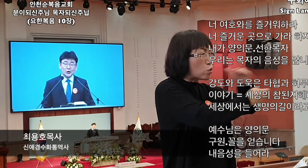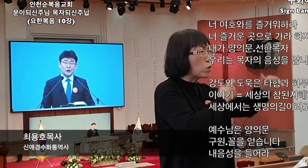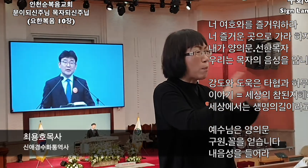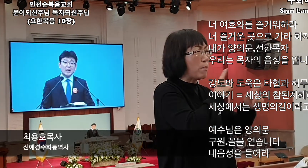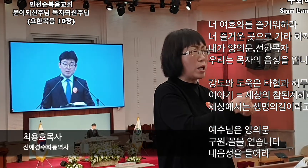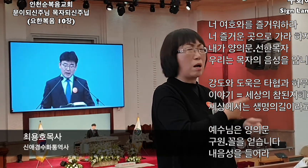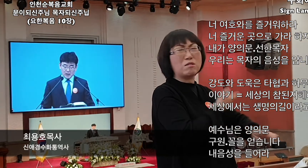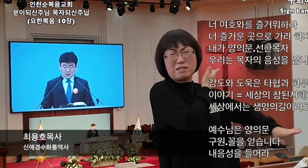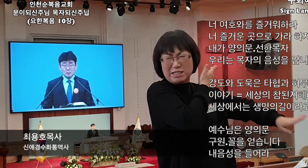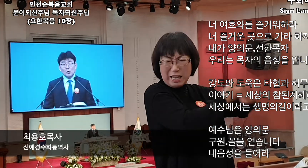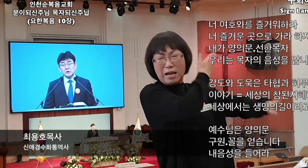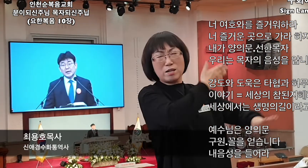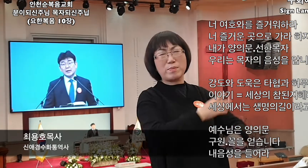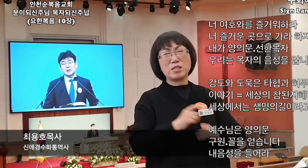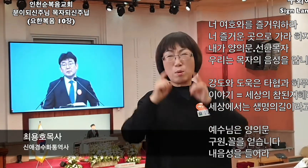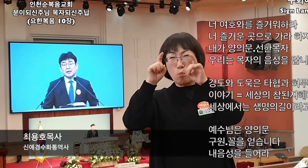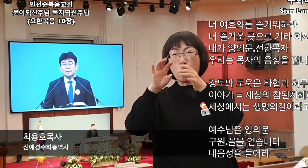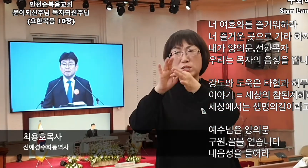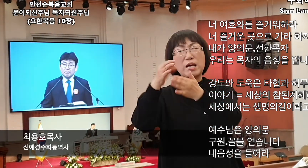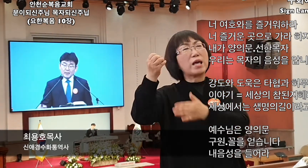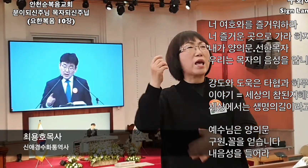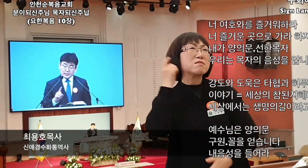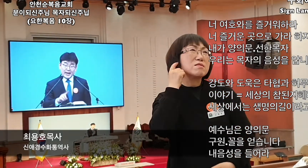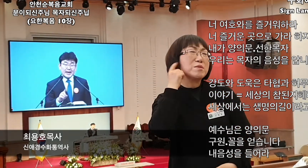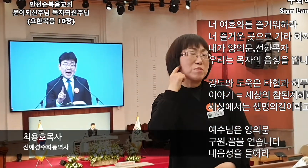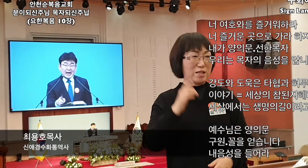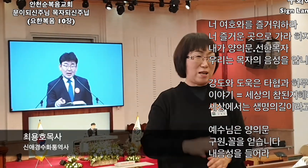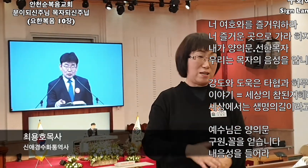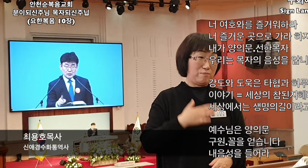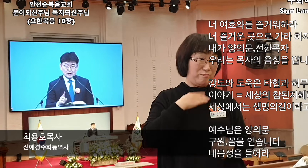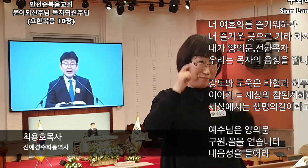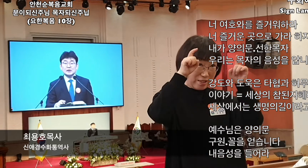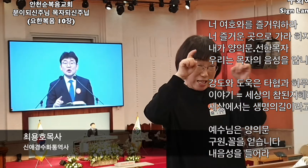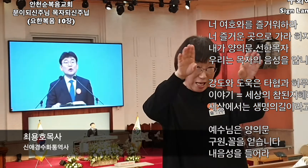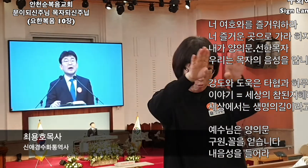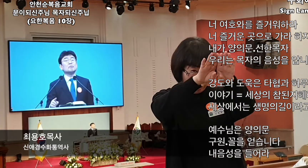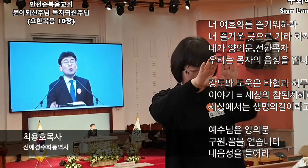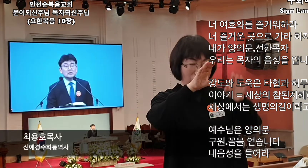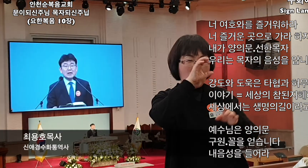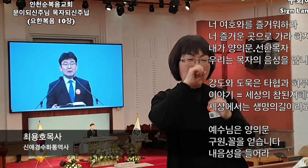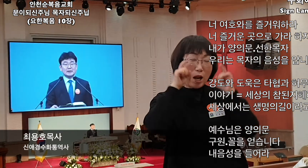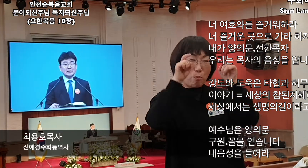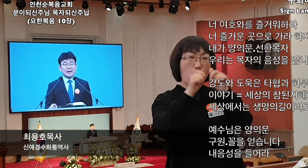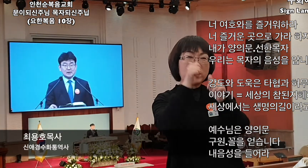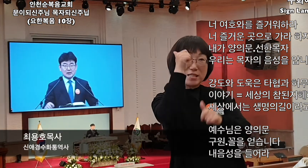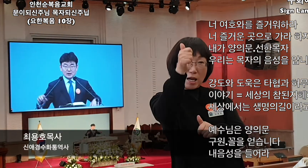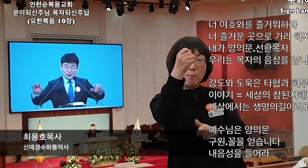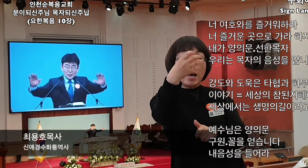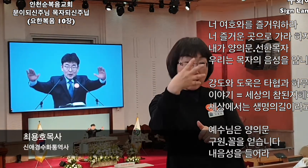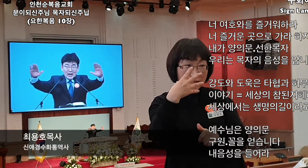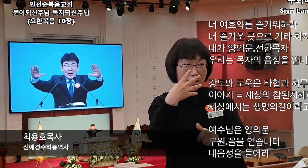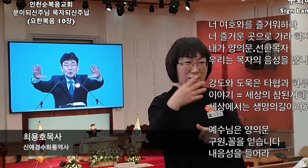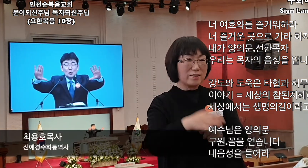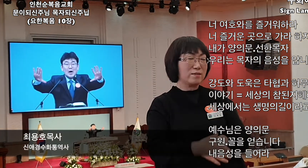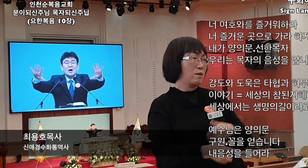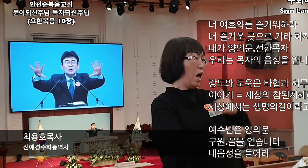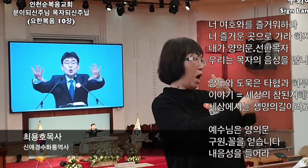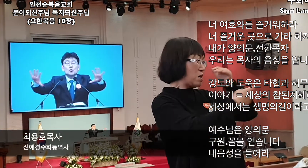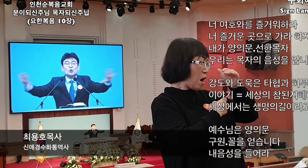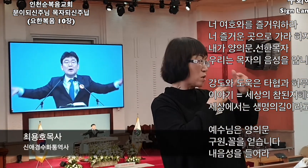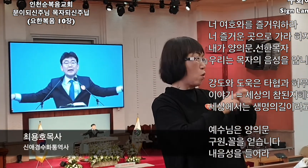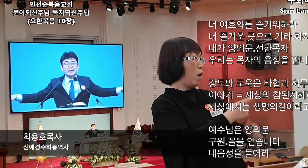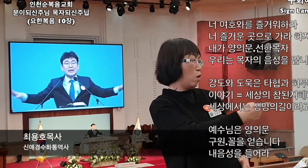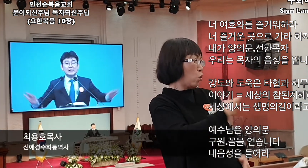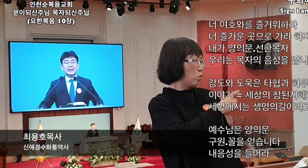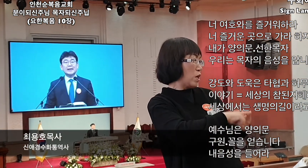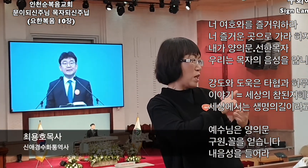말과는 전혀 다른 말이 목자에게 들립니다. 내가 양의 문, 내가 선한 목자라고 할 땐 다시 그건 뭐예요? 강도와